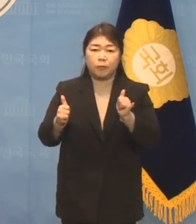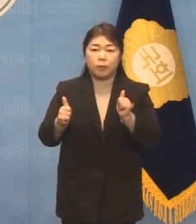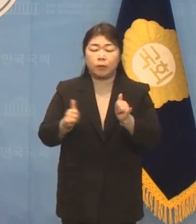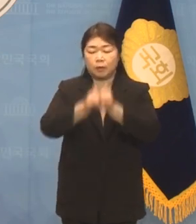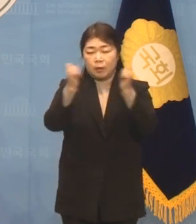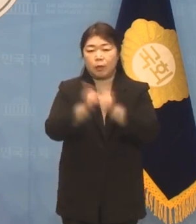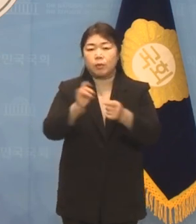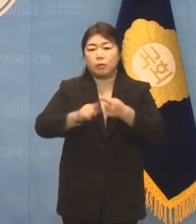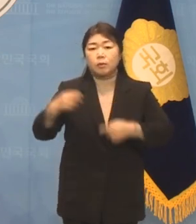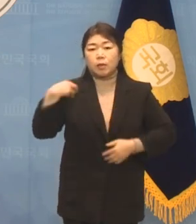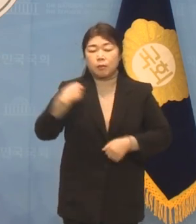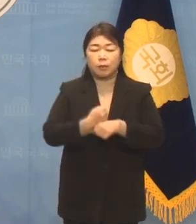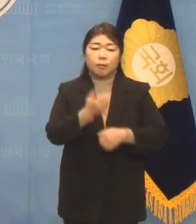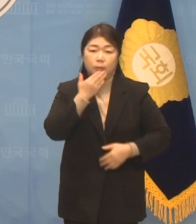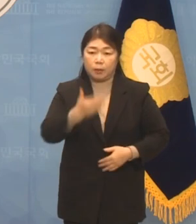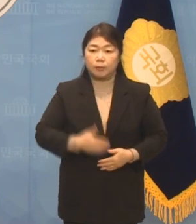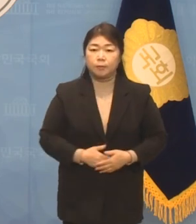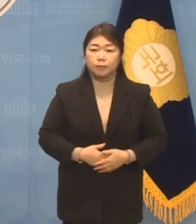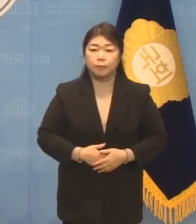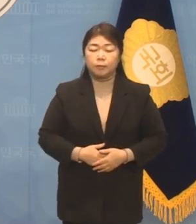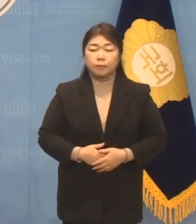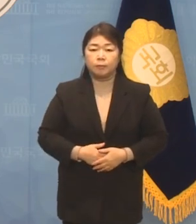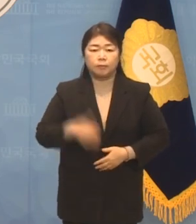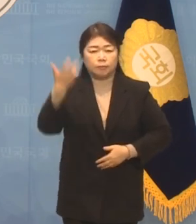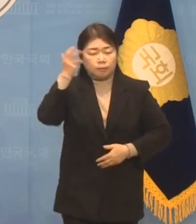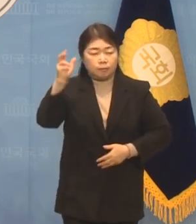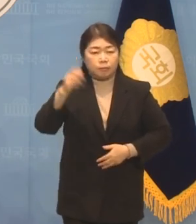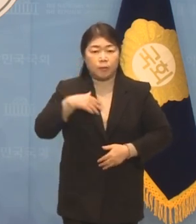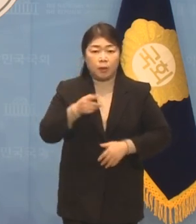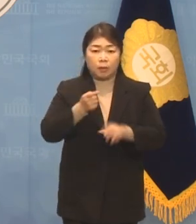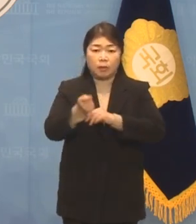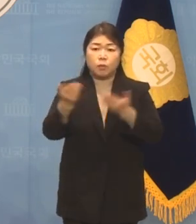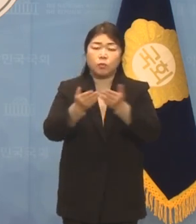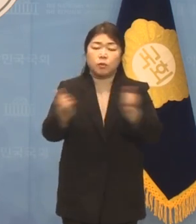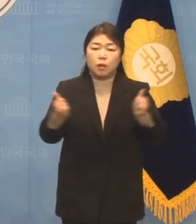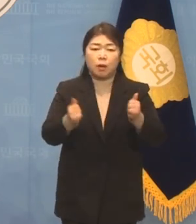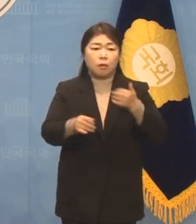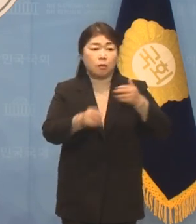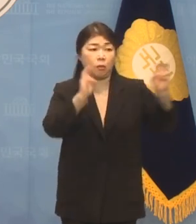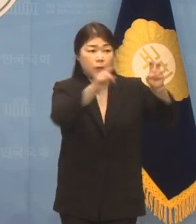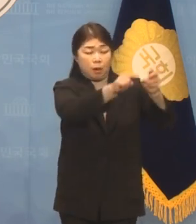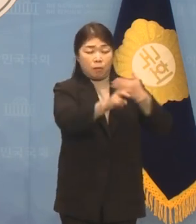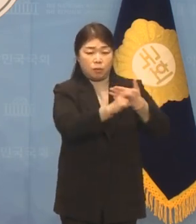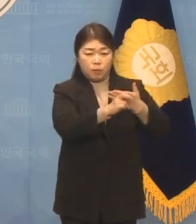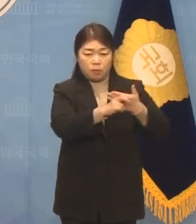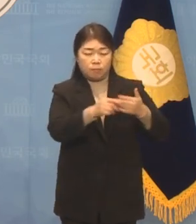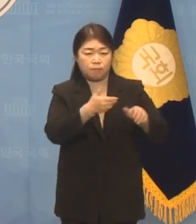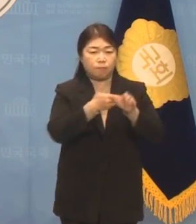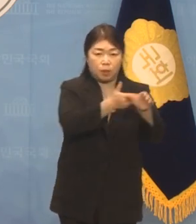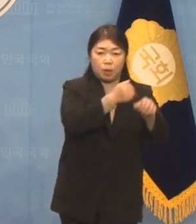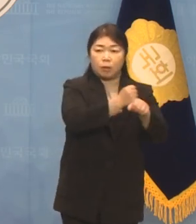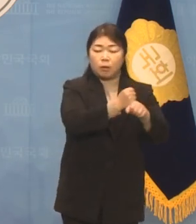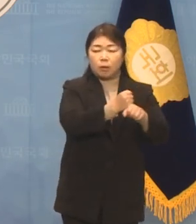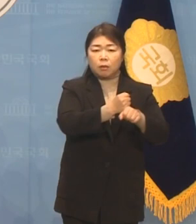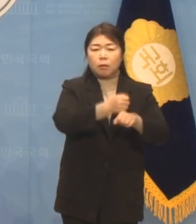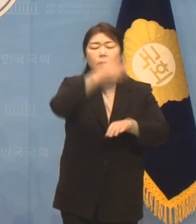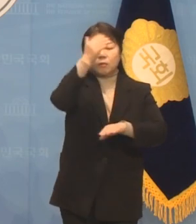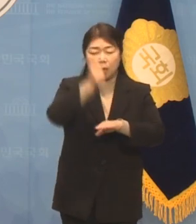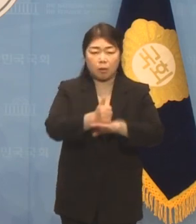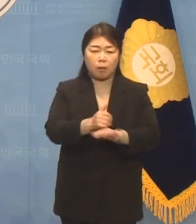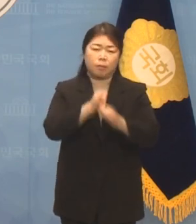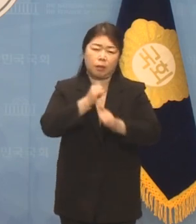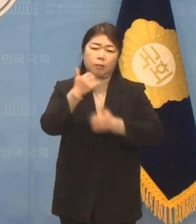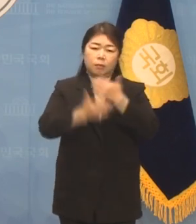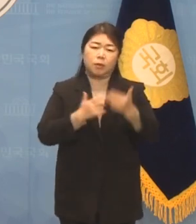당신의 목숨을 내놓을 수밖에 없었던 이 비극적인 일을 함께 책임지는 방법은 그 방법밖에 남지